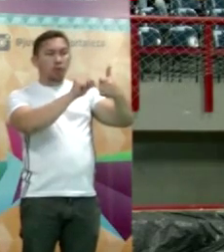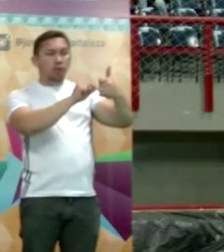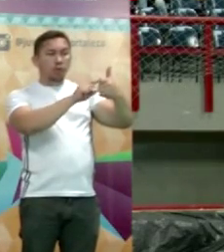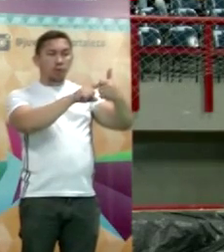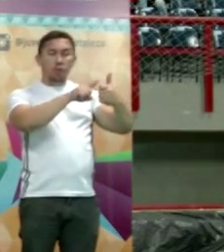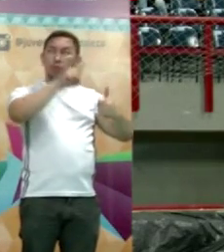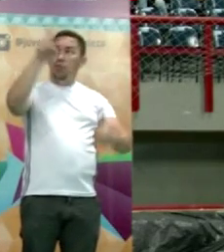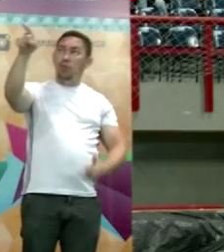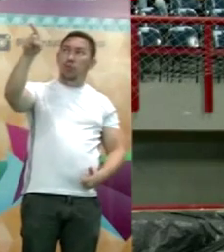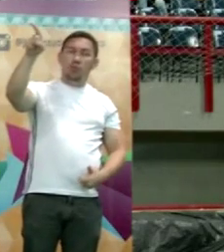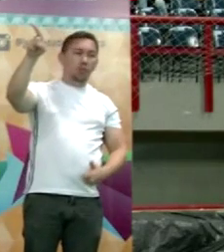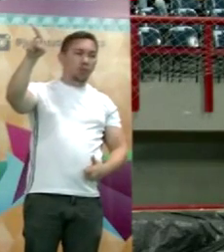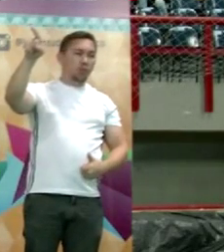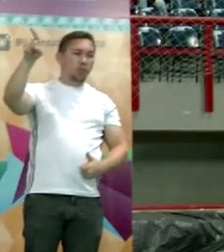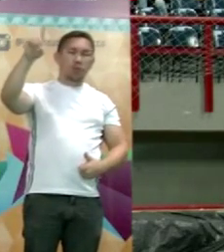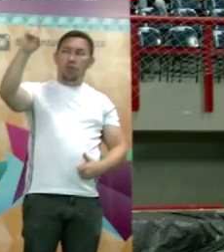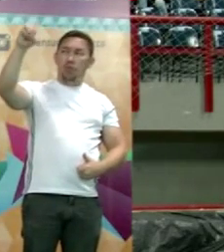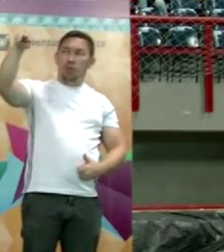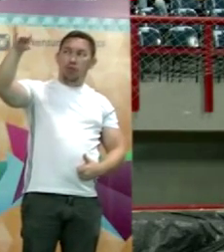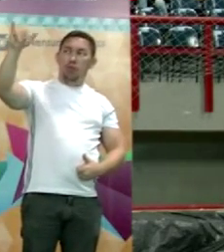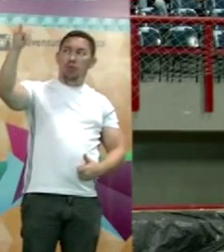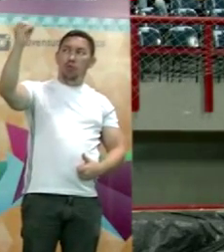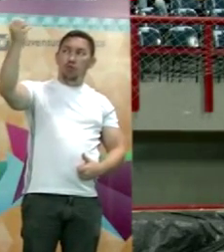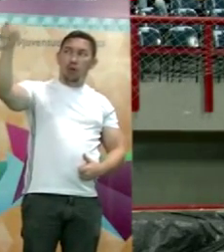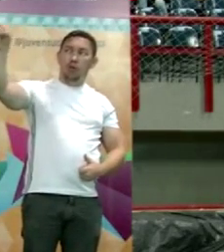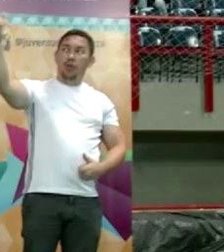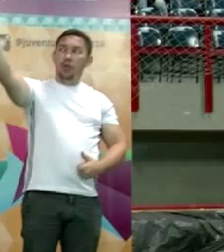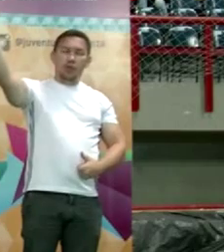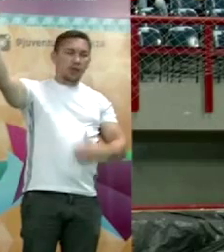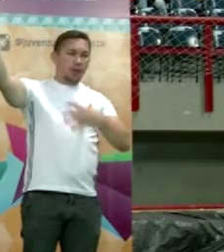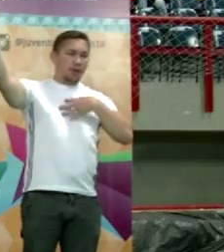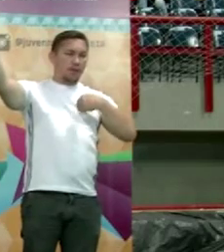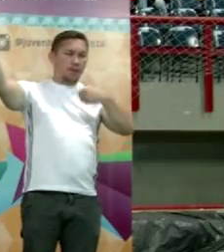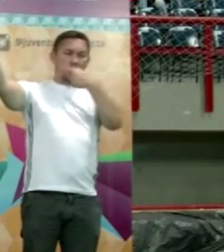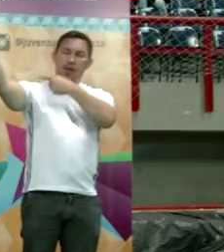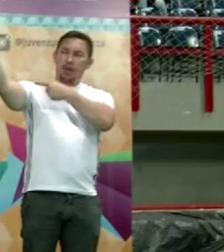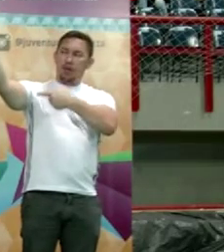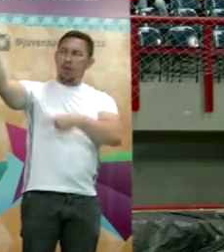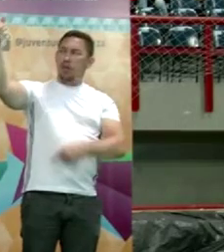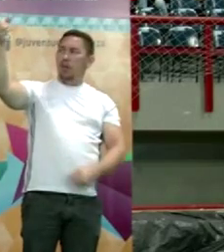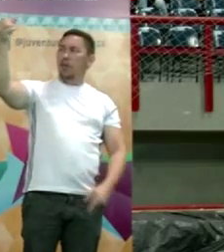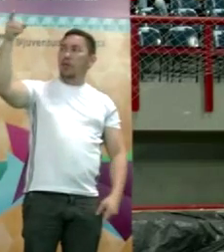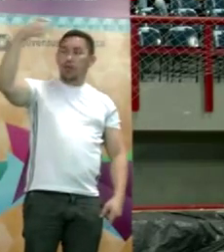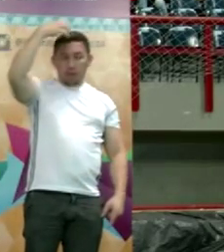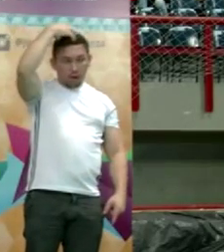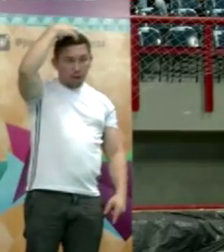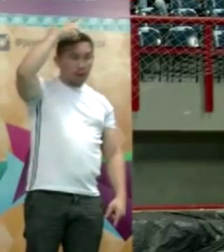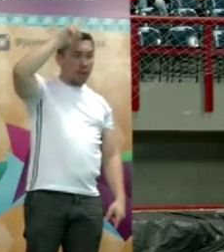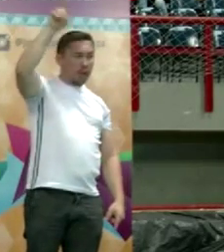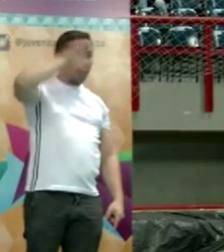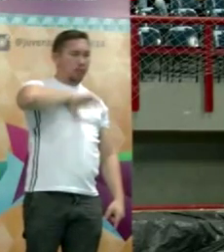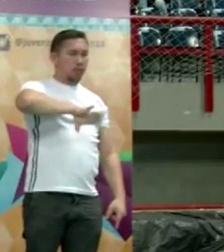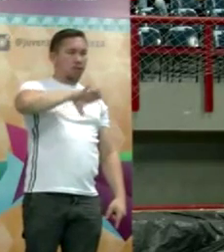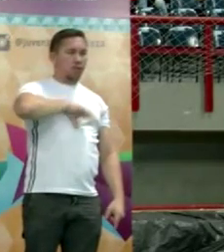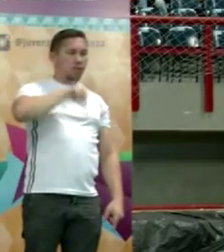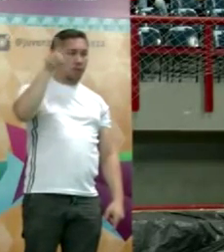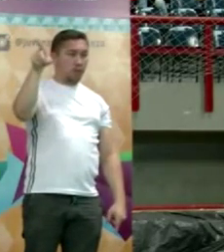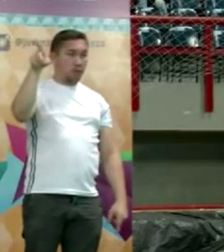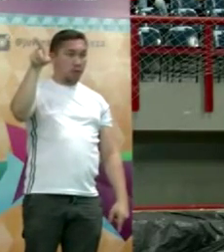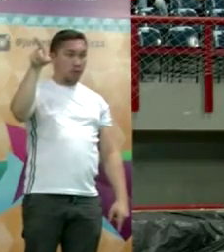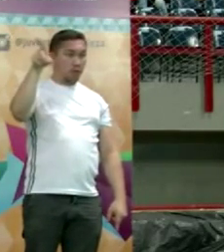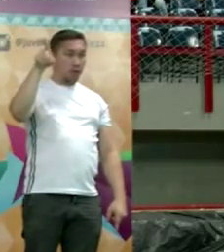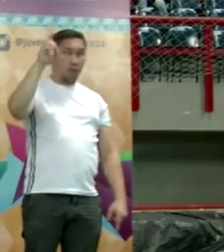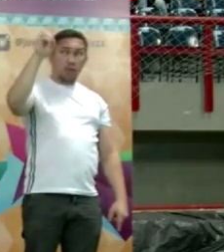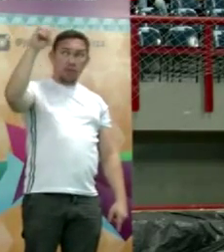é de Dom João VI? Filho. Quem é Dom João VI? Rei de Portugal. Se Dom